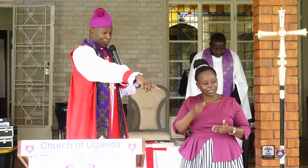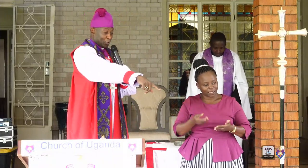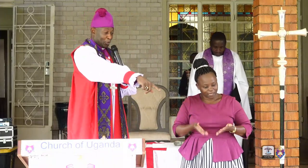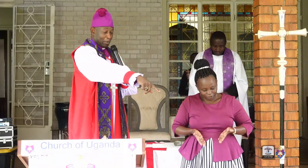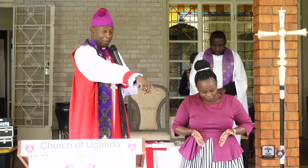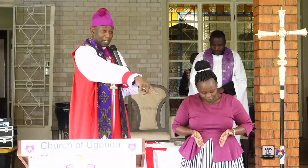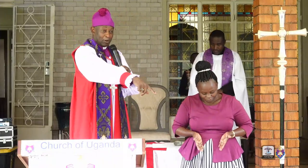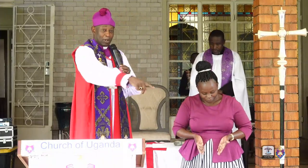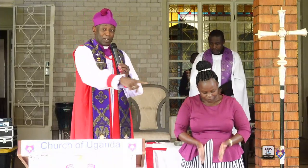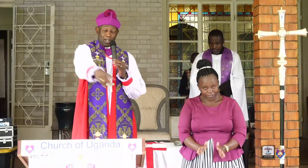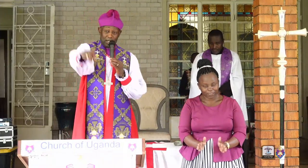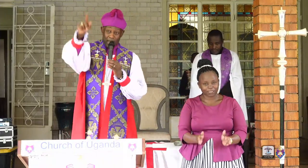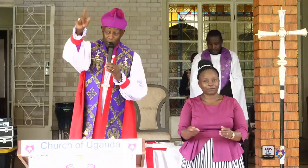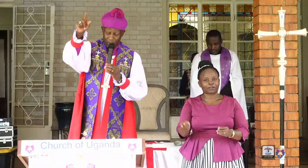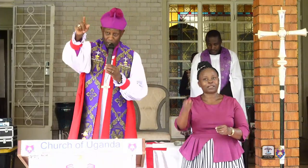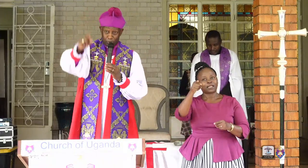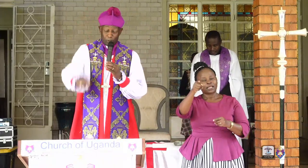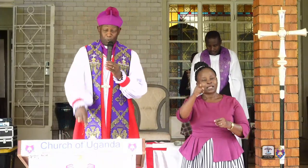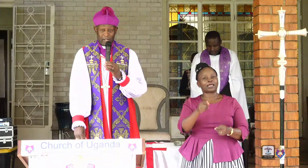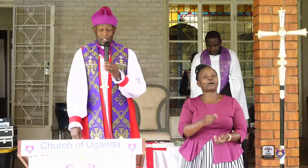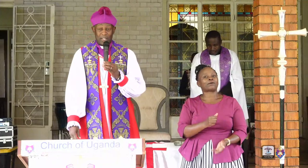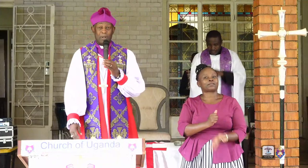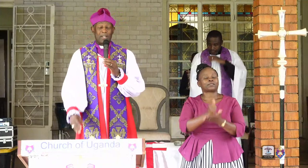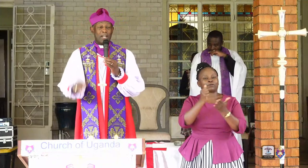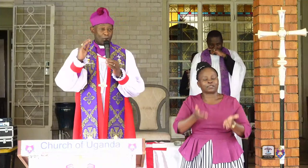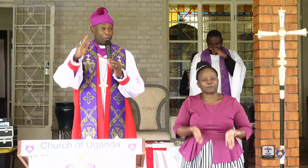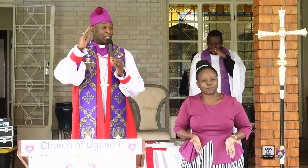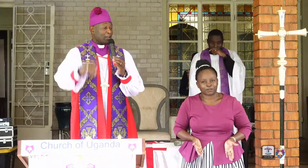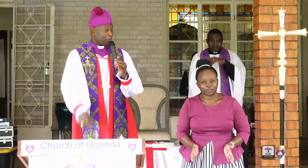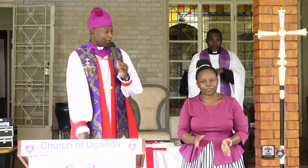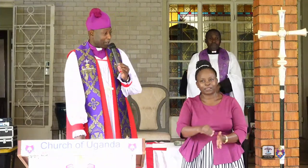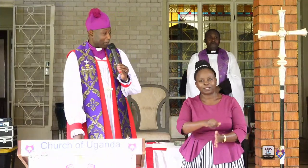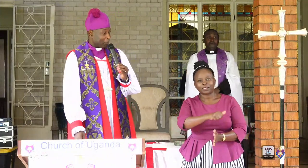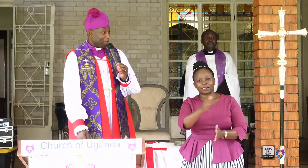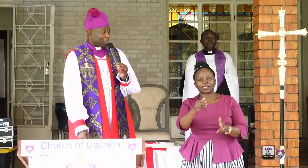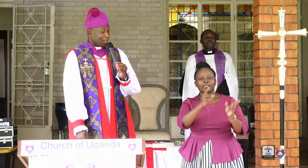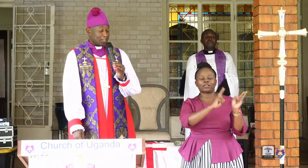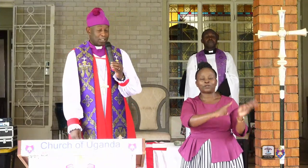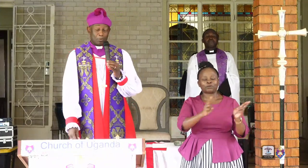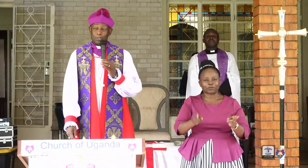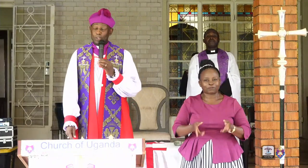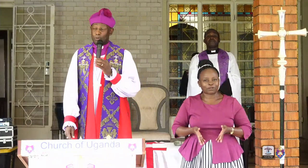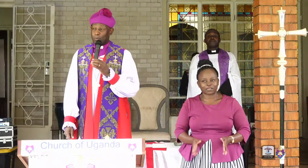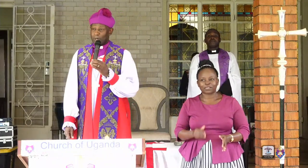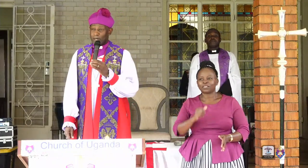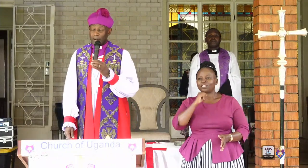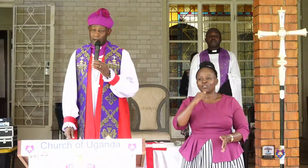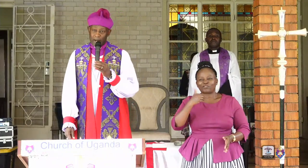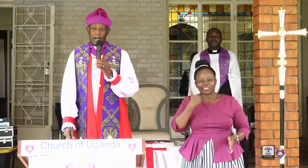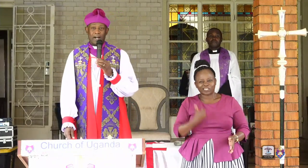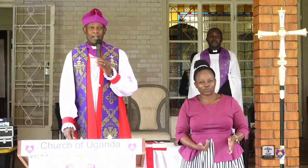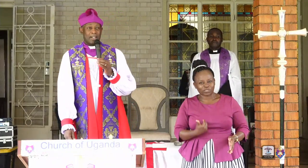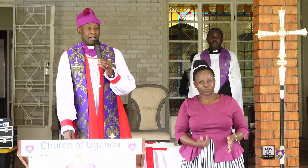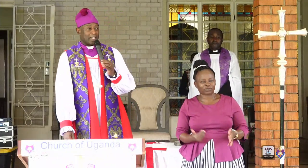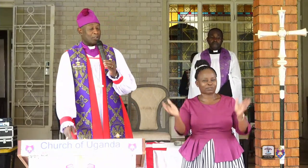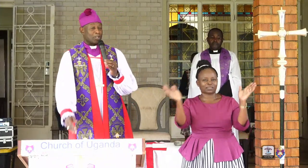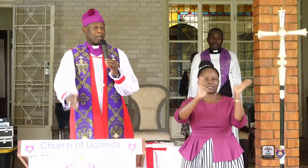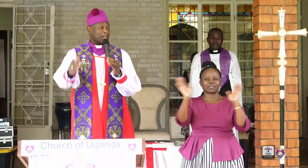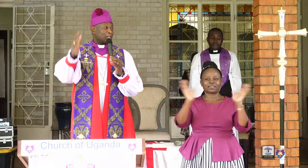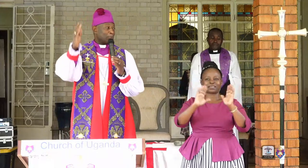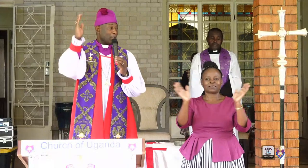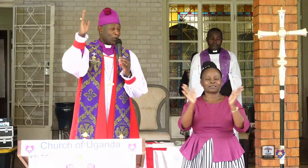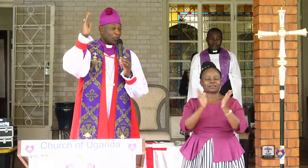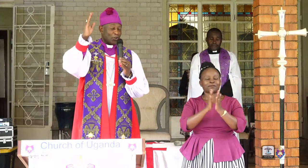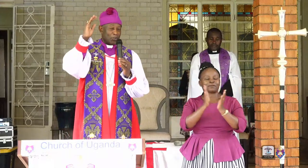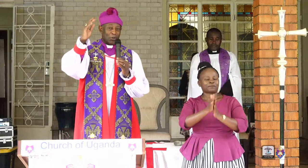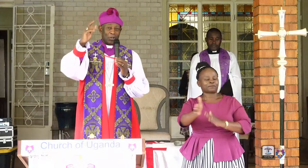ono kyolaba abadde naawe ajja kusumula ate ndabadde normal delivery sikumubaga kale Katonda